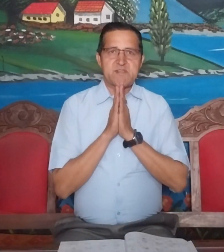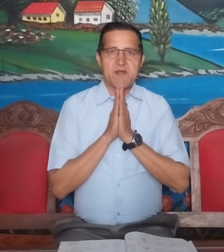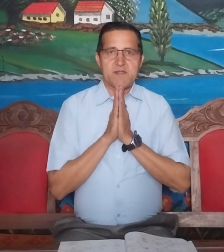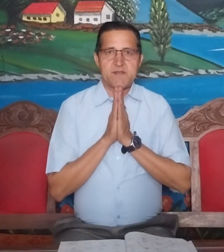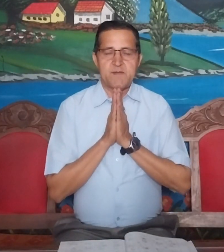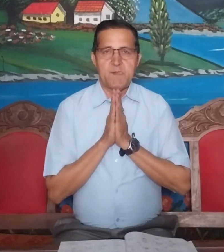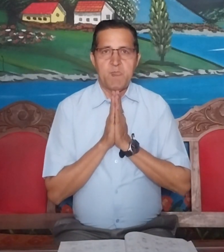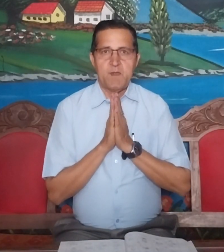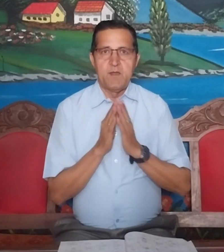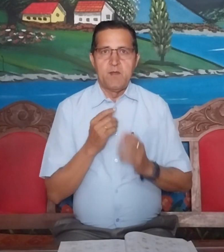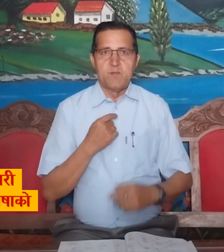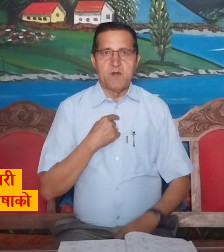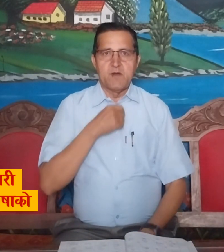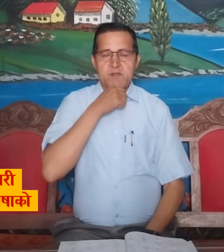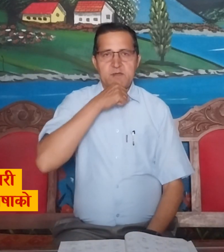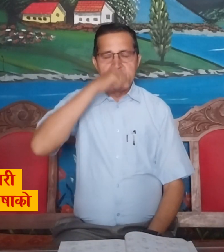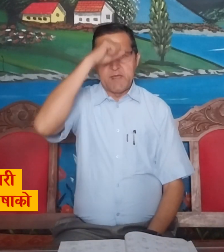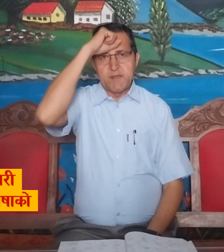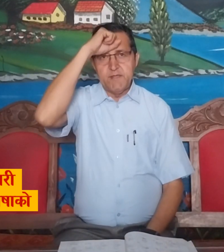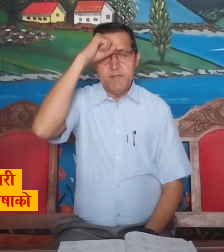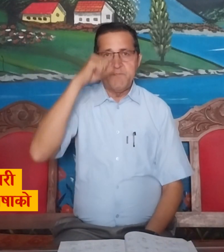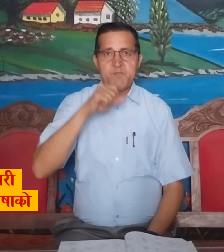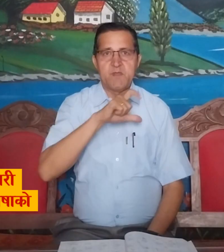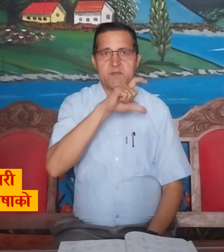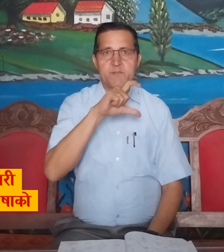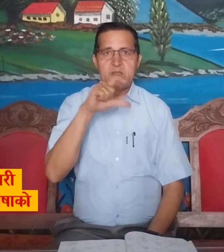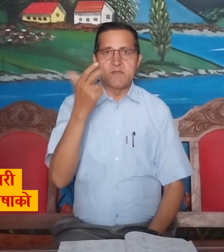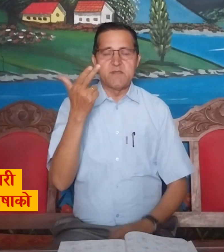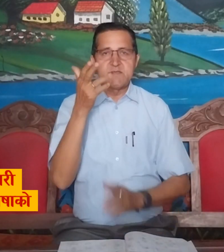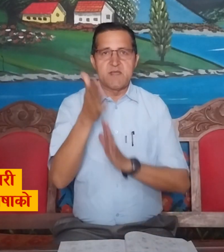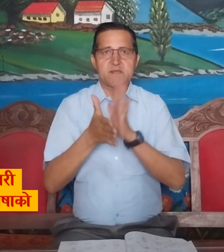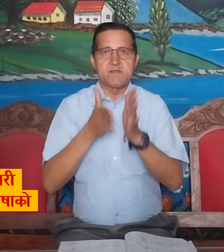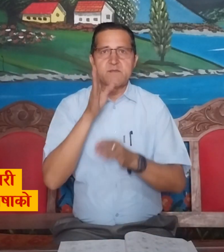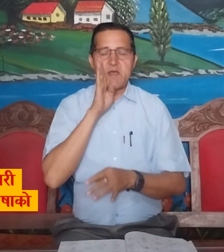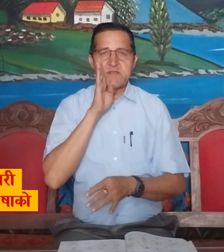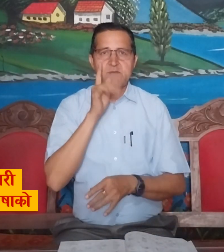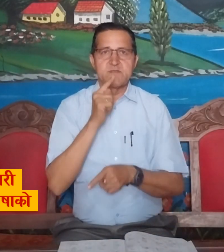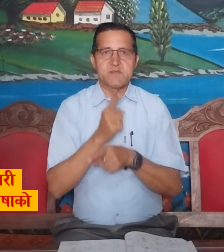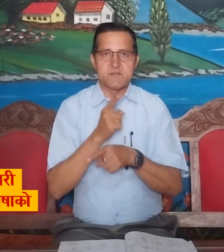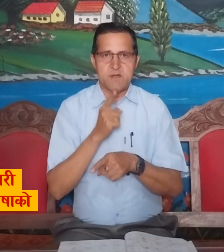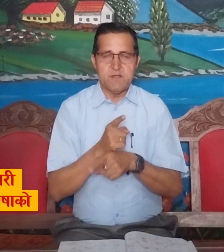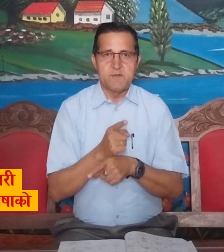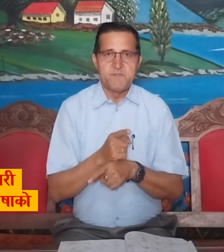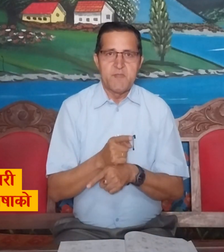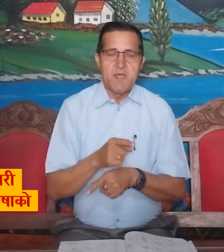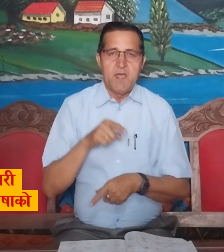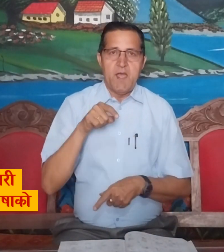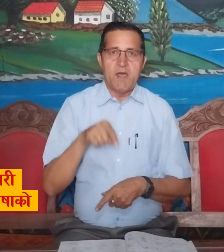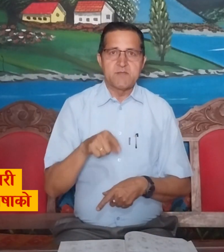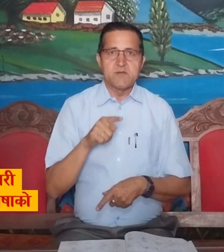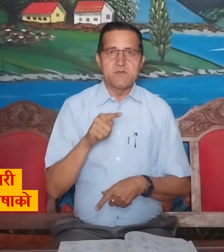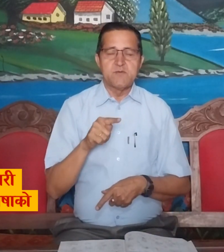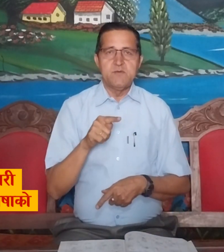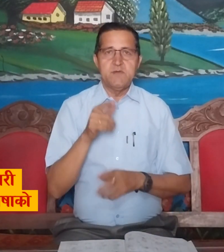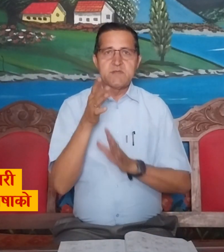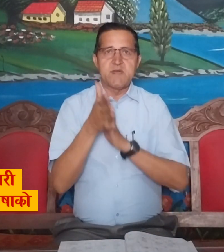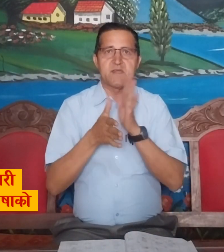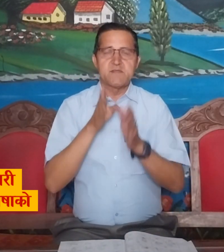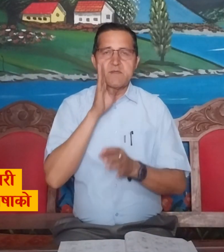नमस्कार, म हरि अधिकारी, नेपाली सांकेतिक भाषाको शिक्षक। आजको सांकेतिक